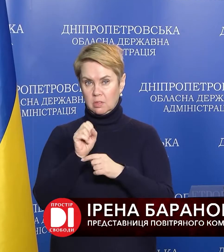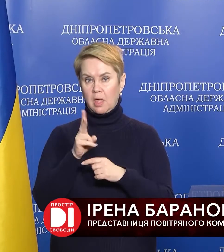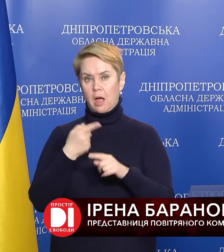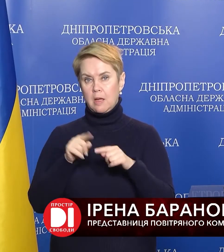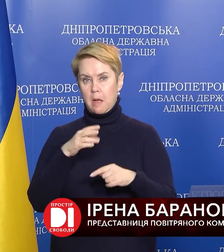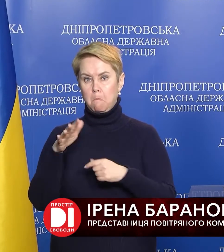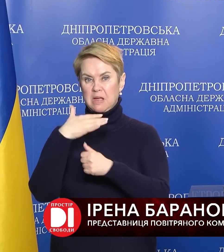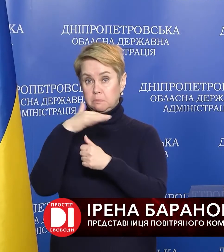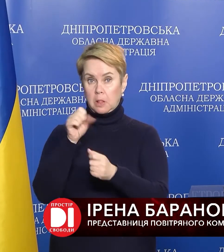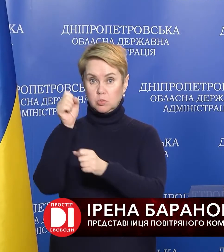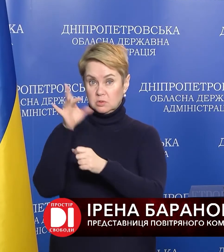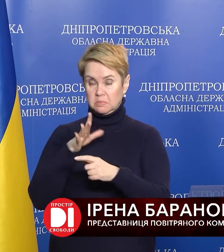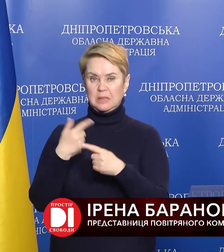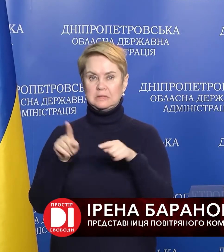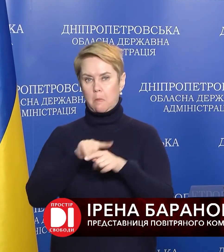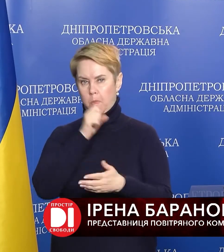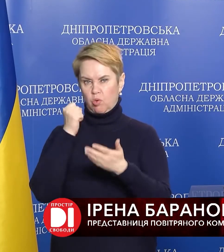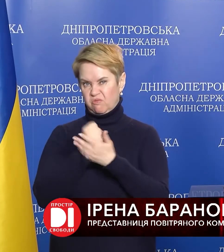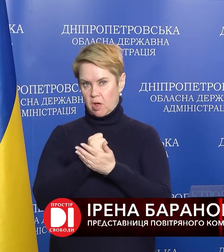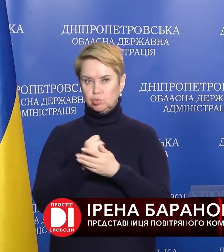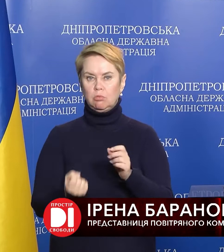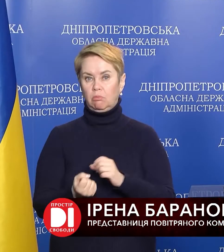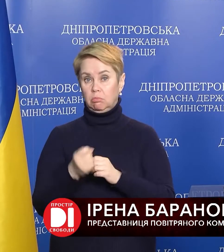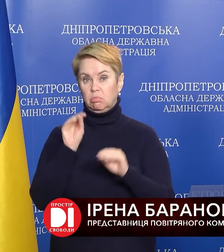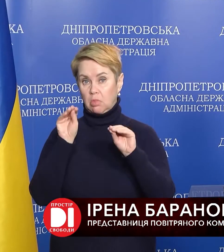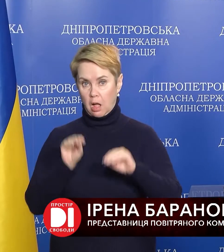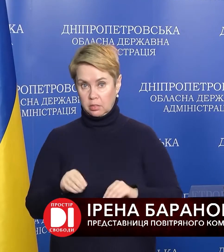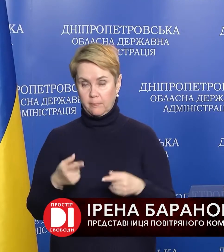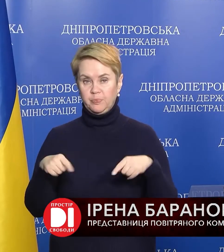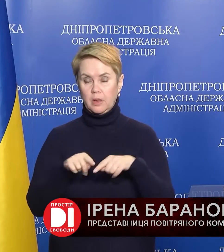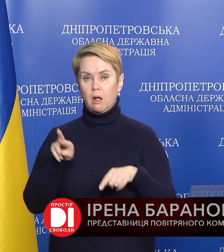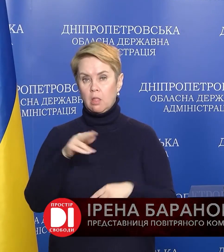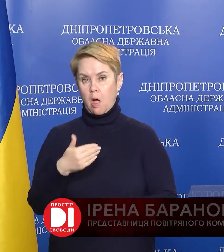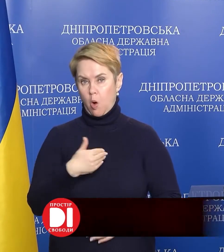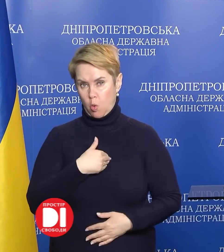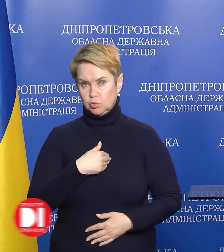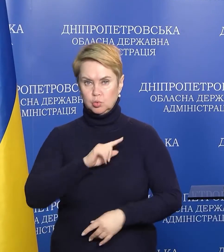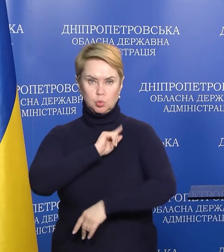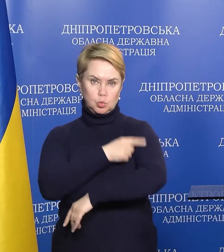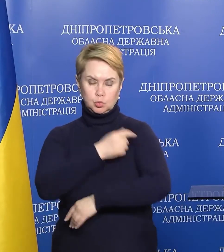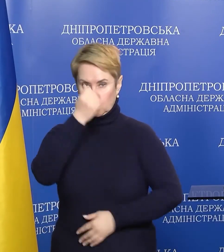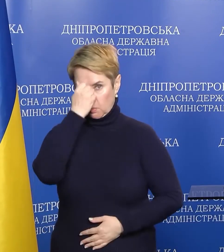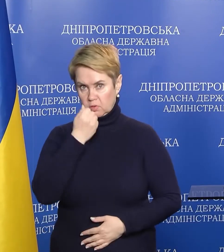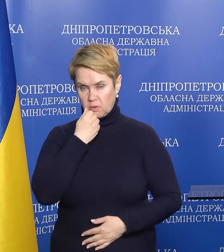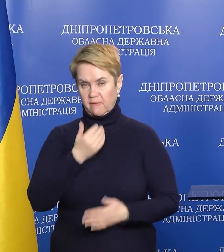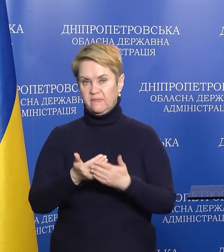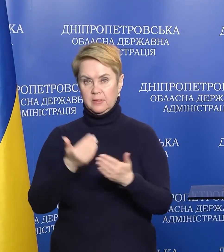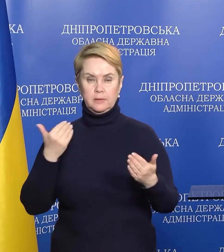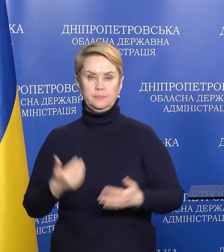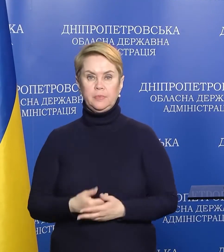збито безпілотник. Це з підтверджених вже даних. Також я хочу дуже подякувати